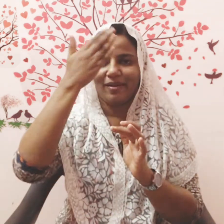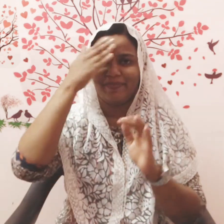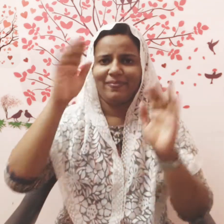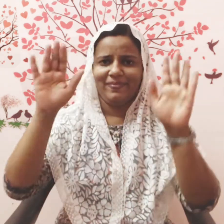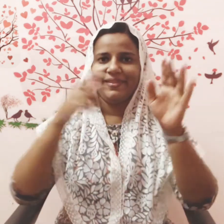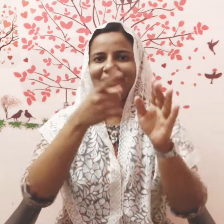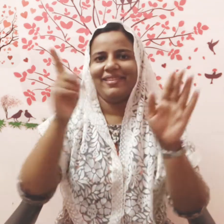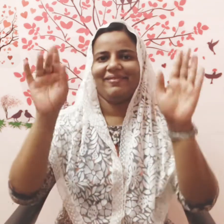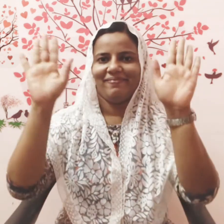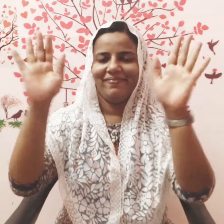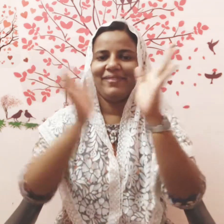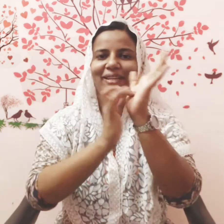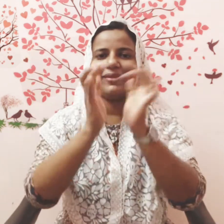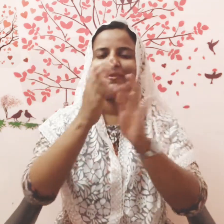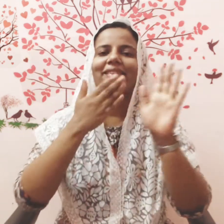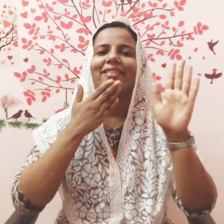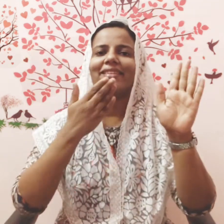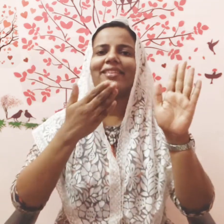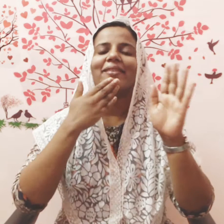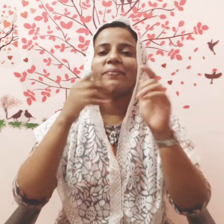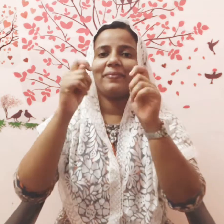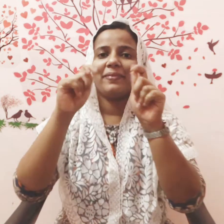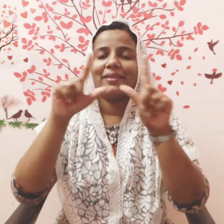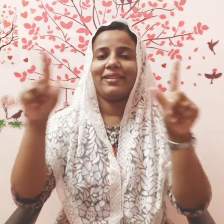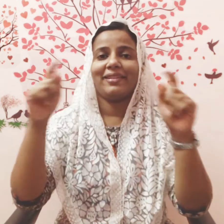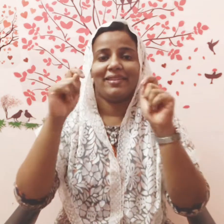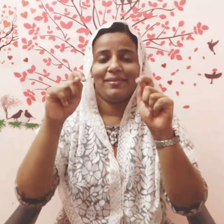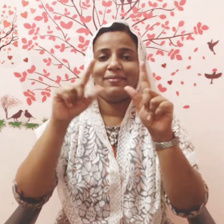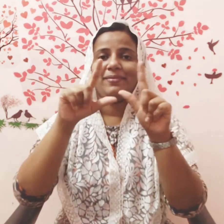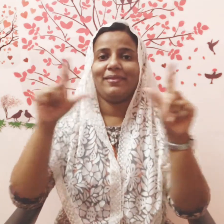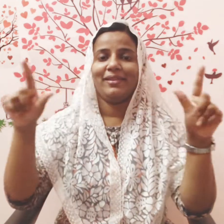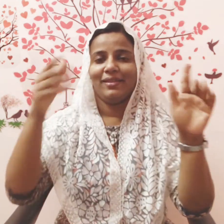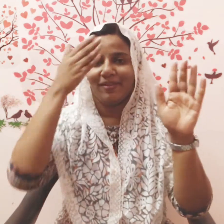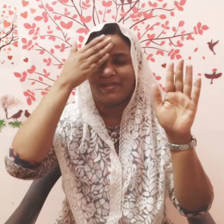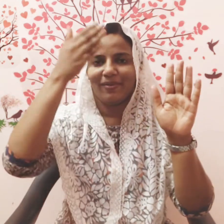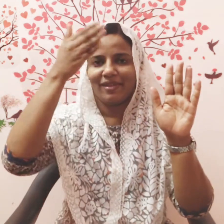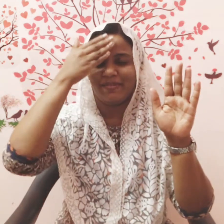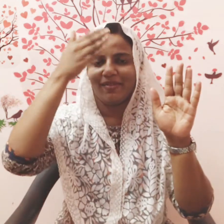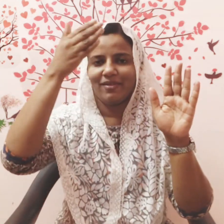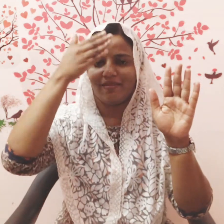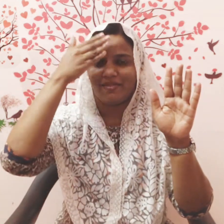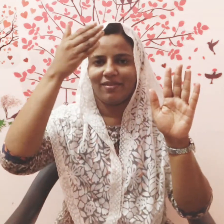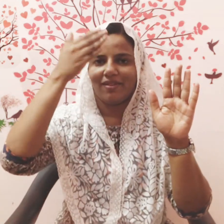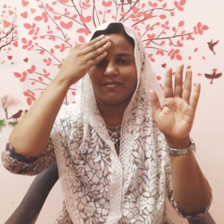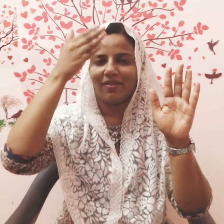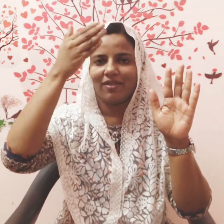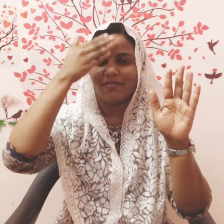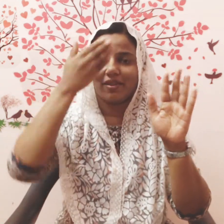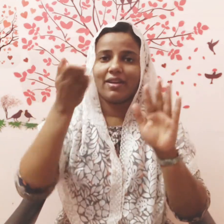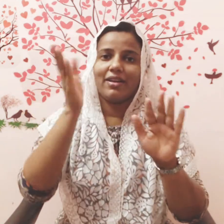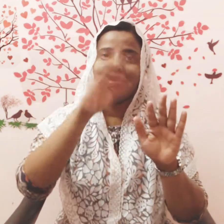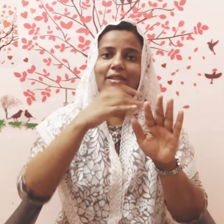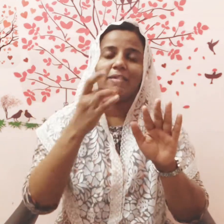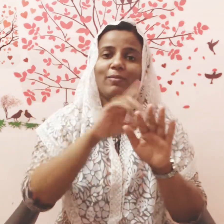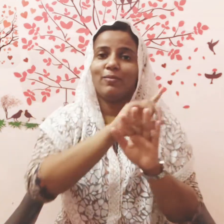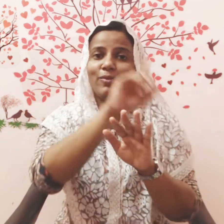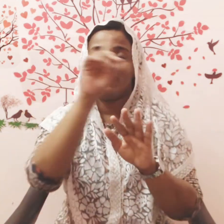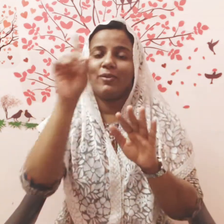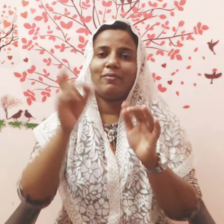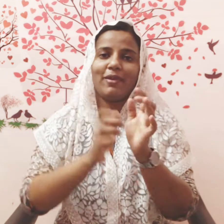കർത്താവിനെ സ്തോത്രം ചെയ്യാൻ കരങ്ങളെയൊക്കെ ഒന്ന് ഉയർത്തി കർത്താവിന് നന്ദി പറഞ്ഞ് ഹല്ലേലൂയ, ഹല്ലേലൂയ. സ്തോത്രം, സ്തോത്രം, സ്തോത്രം, സ്തോത്രം, സ്തോത്രം. കഴിഞ്ഞ പകൽക്കാലം